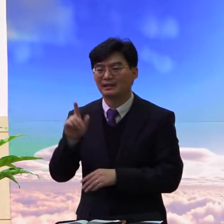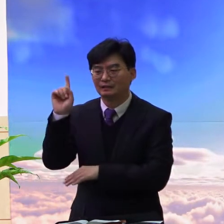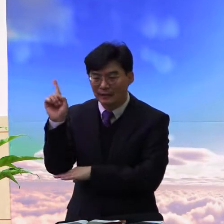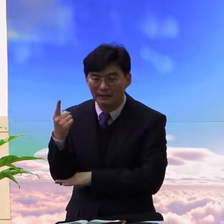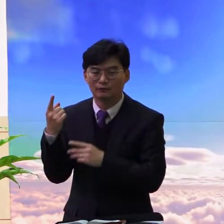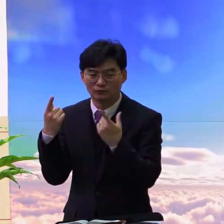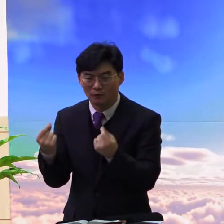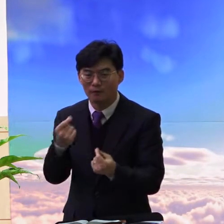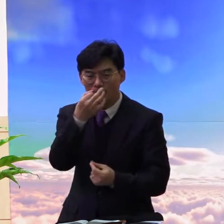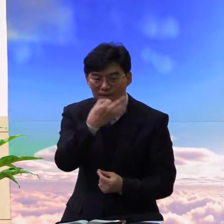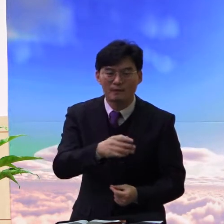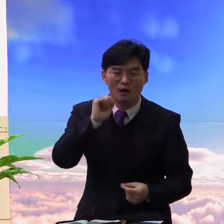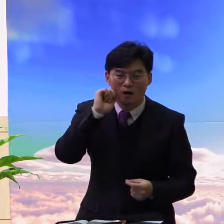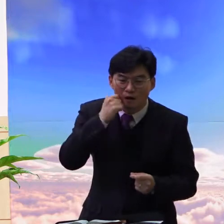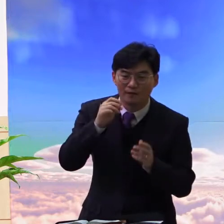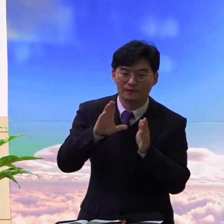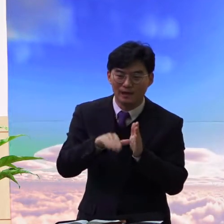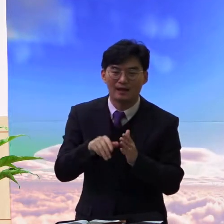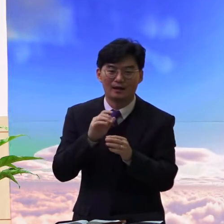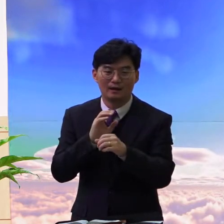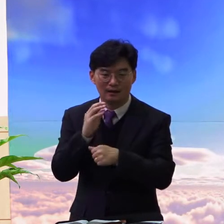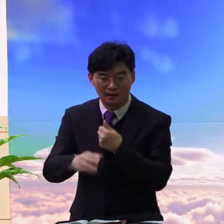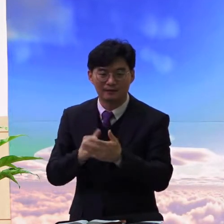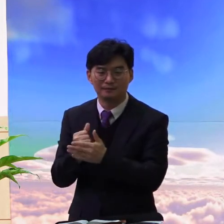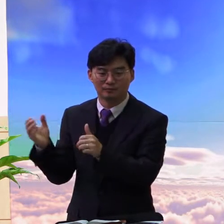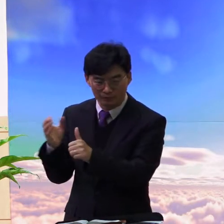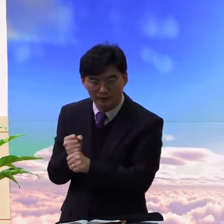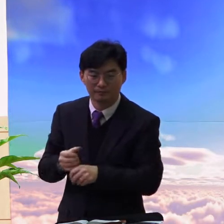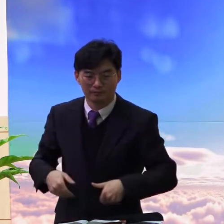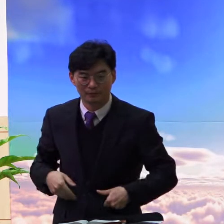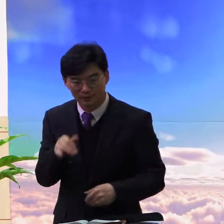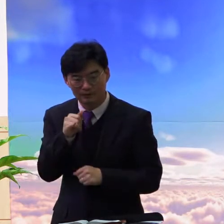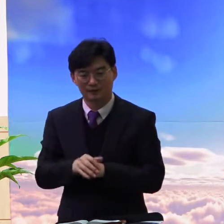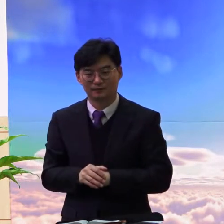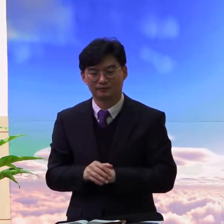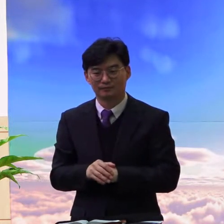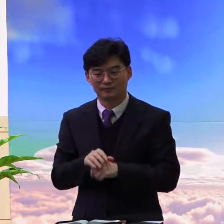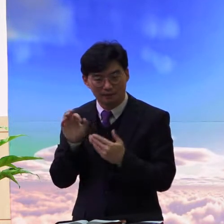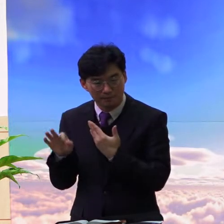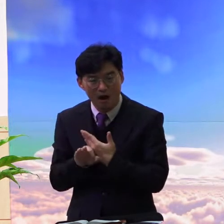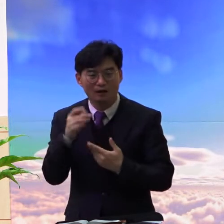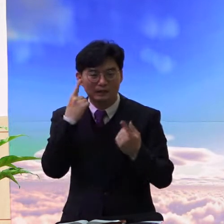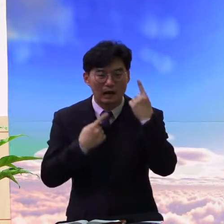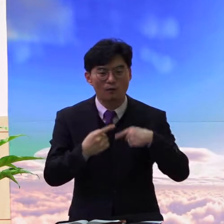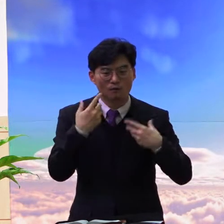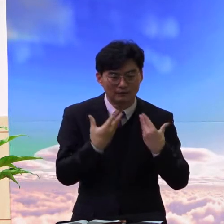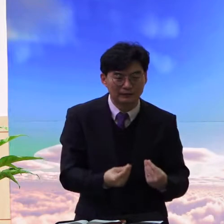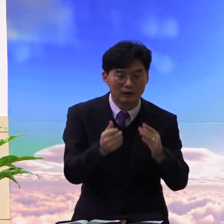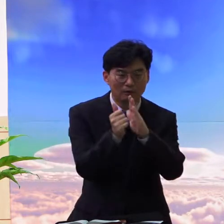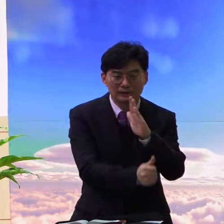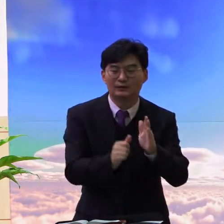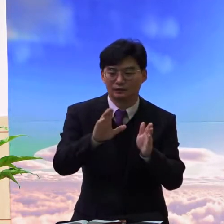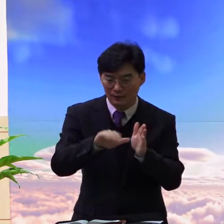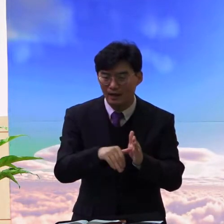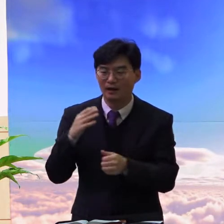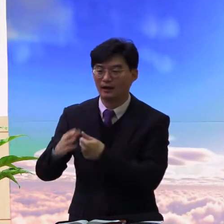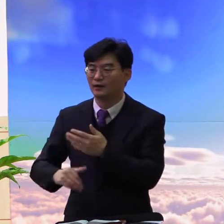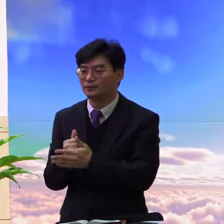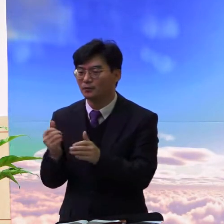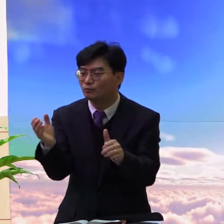것처럼. 그러면 주님께서는 다시 일으켜 주시고 다시 시작하게 해주십니다.